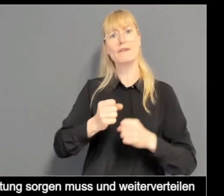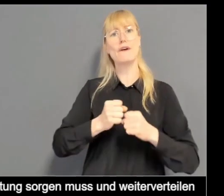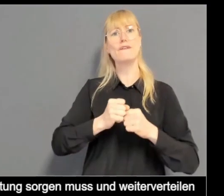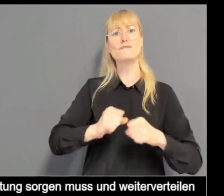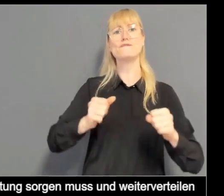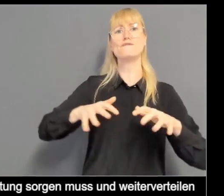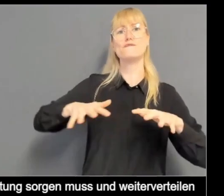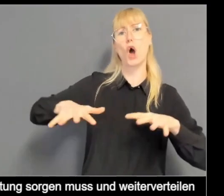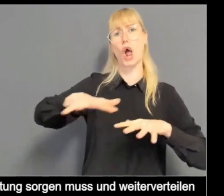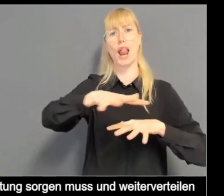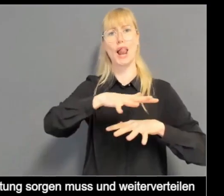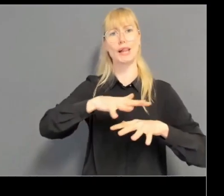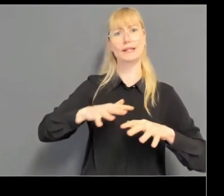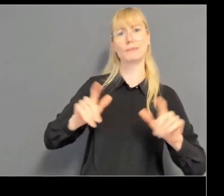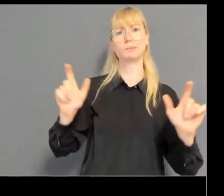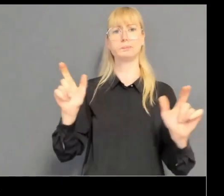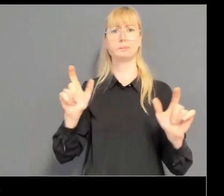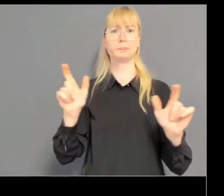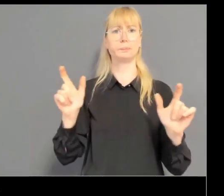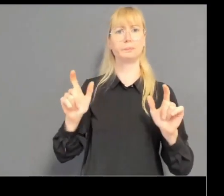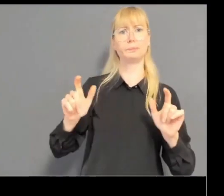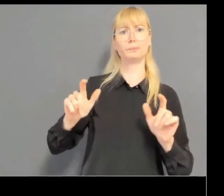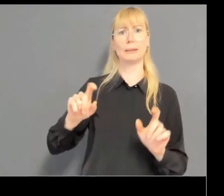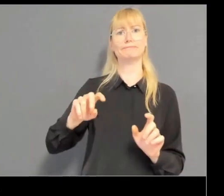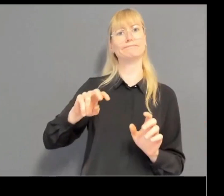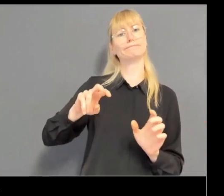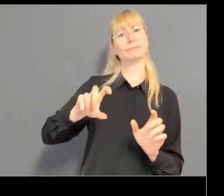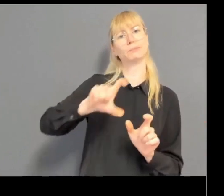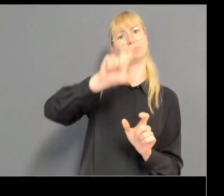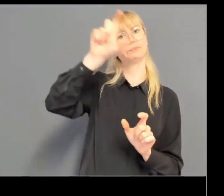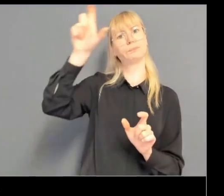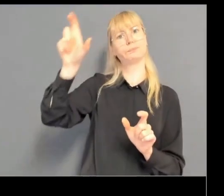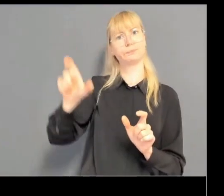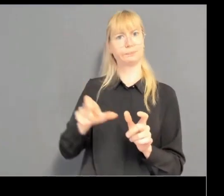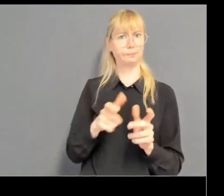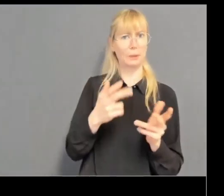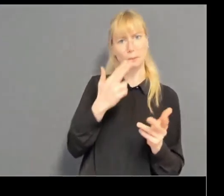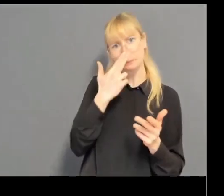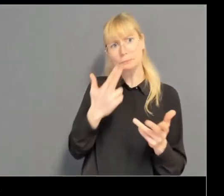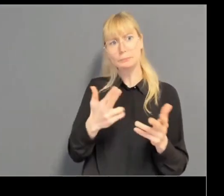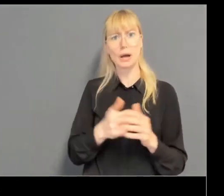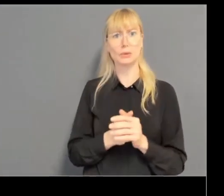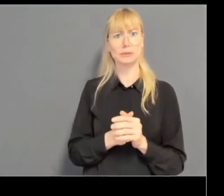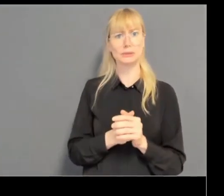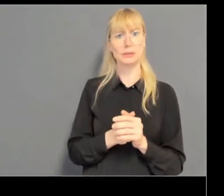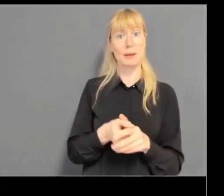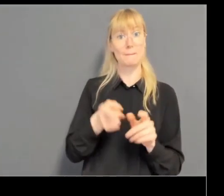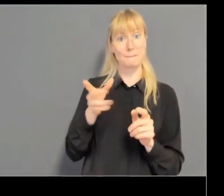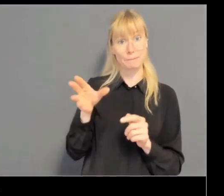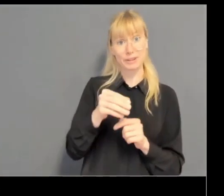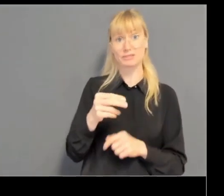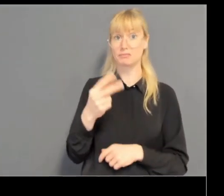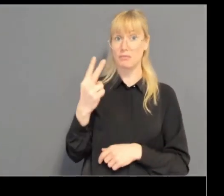erstmal. Es ist für uns alle ja gerade ein bisschen schwer, sich vorzustellen, dass wir wieder auf Volksfeste gehen. Wird es dann auch wirklich